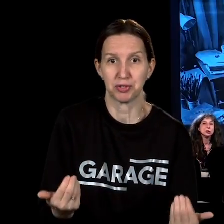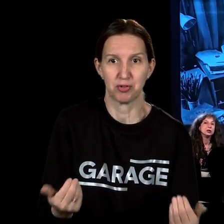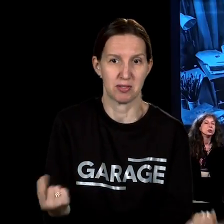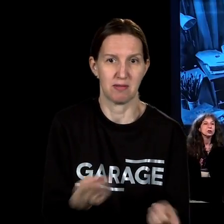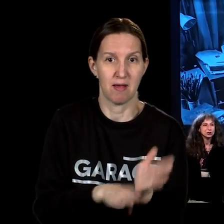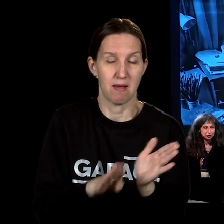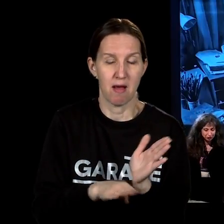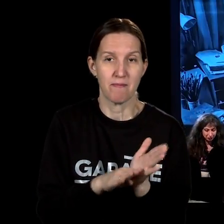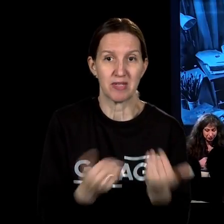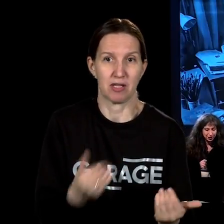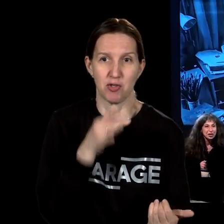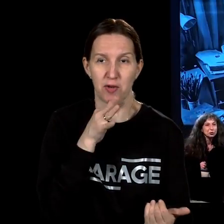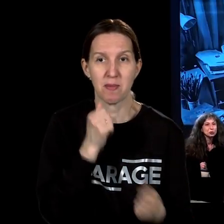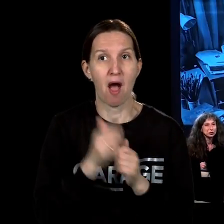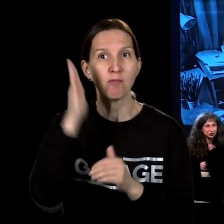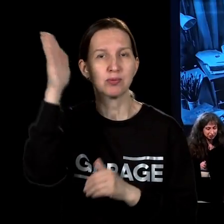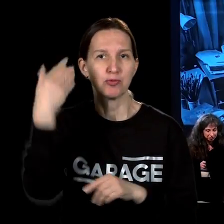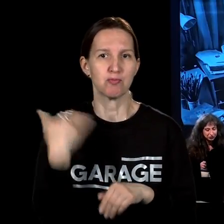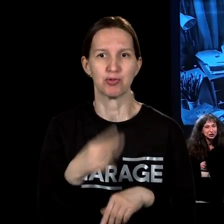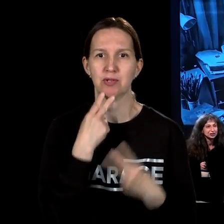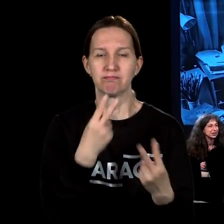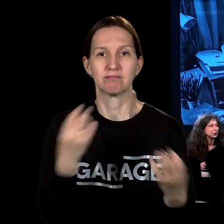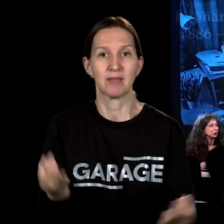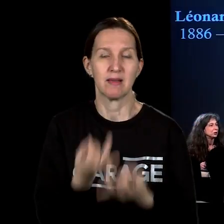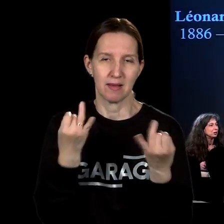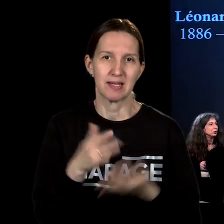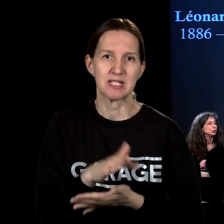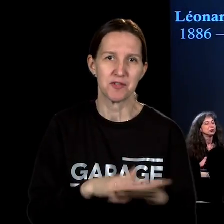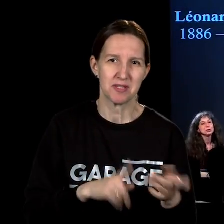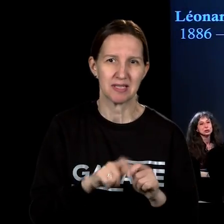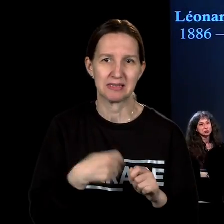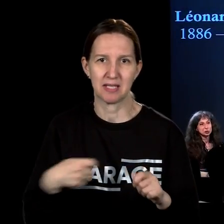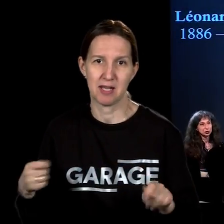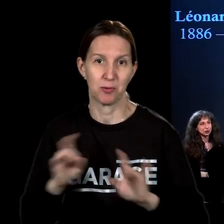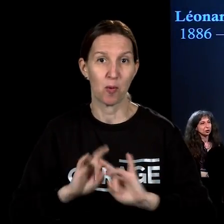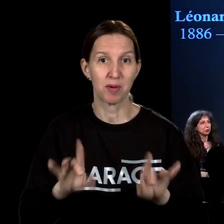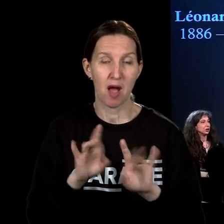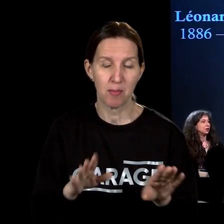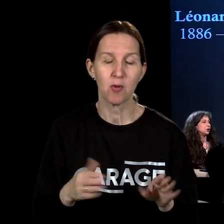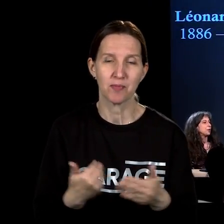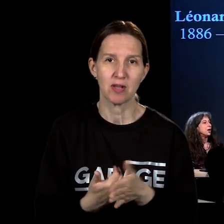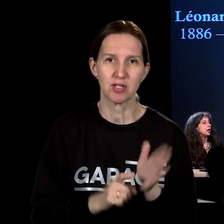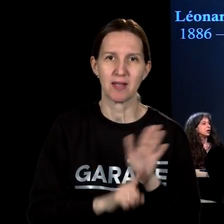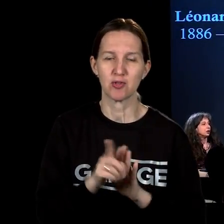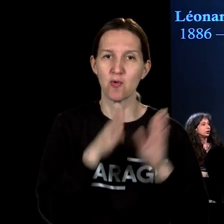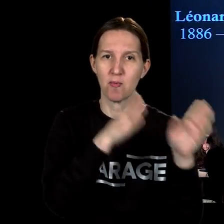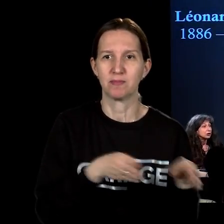это признак только настоящего времени. Ну, собственно, такая, извините, затянутая преамбула. Вернемся к нашим